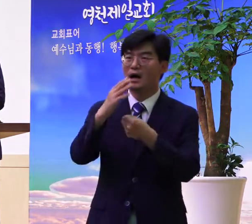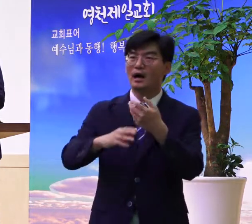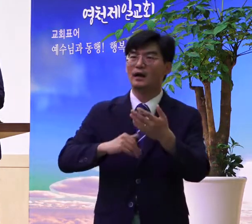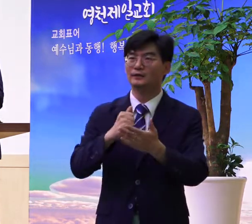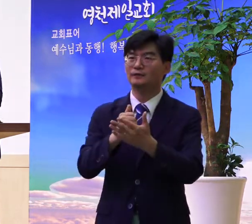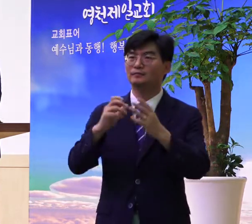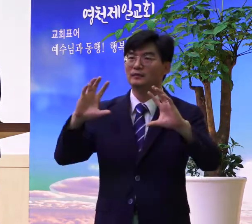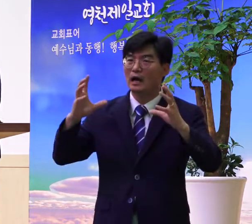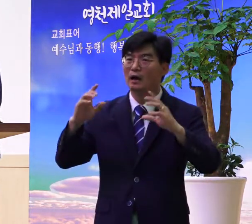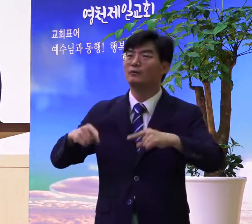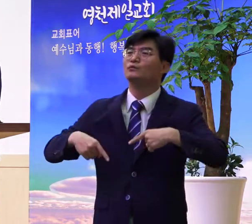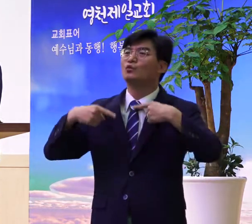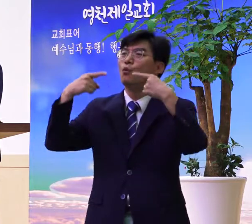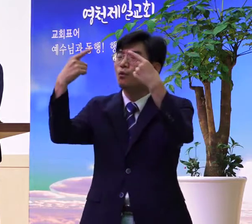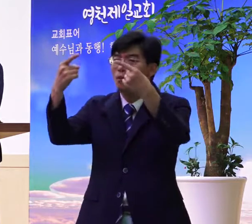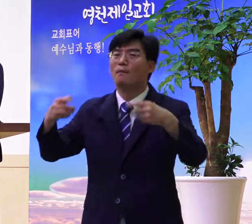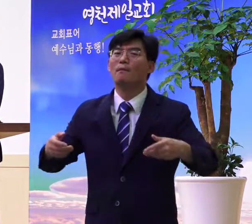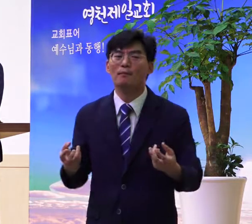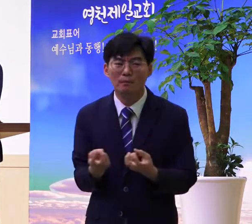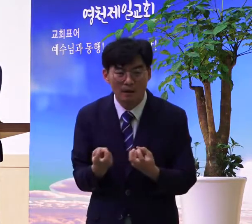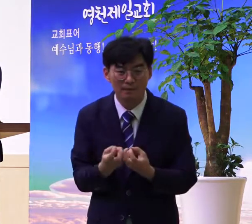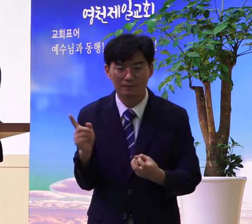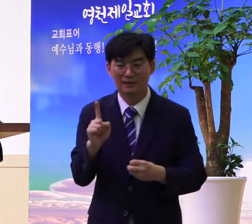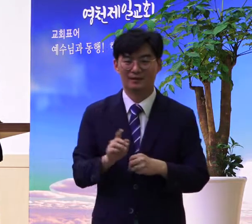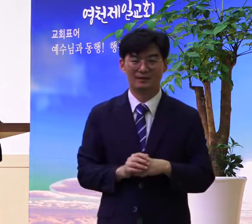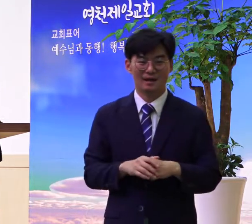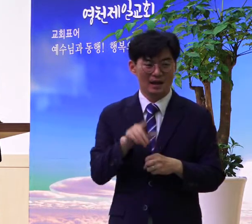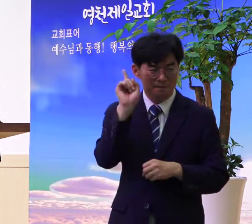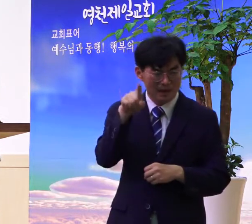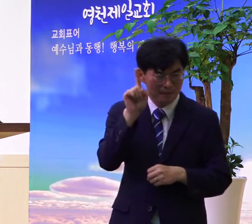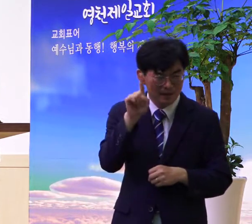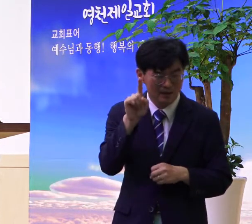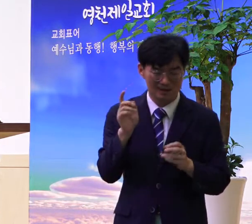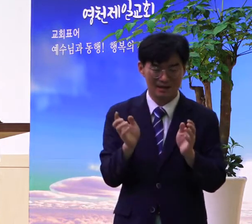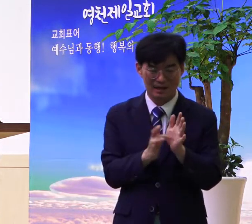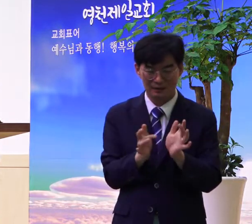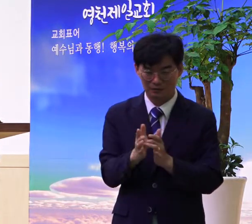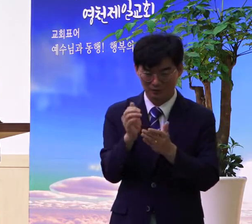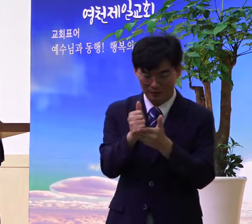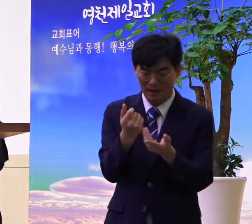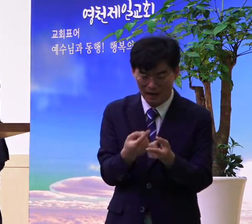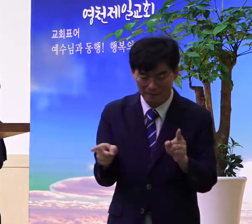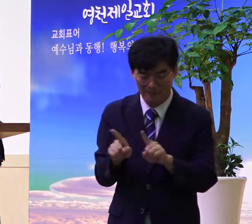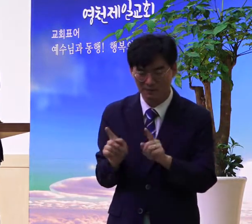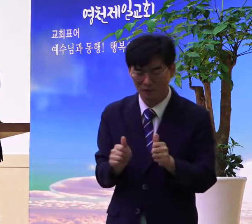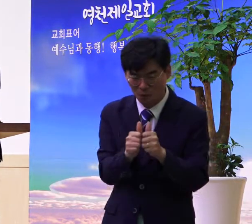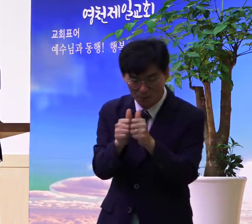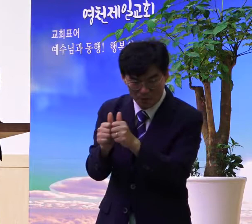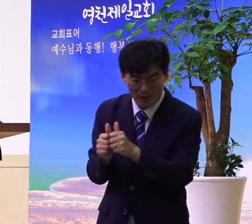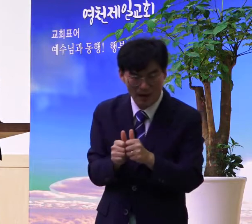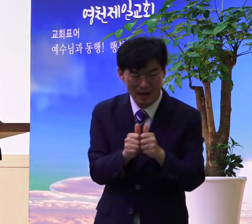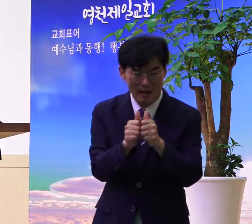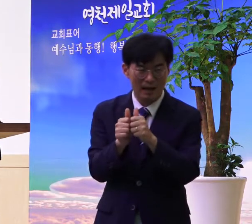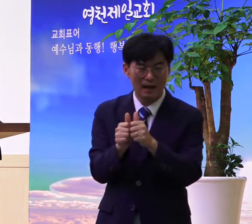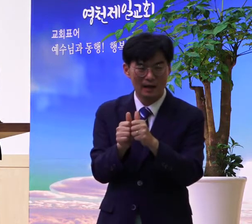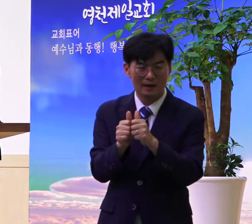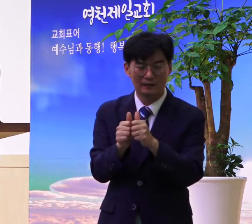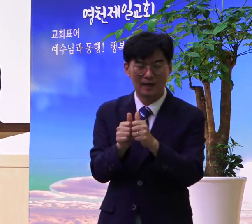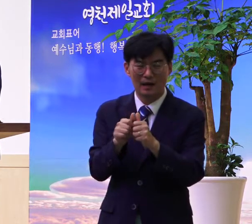길은 매일매일 예수님과 함께 가는 것이다. 이렇게 얘기했습니다. 하나님 나라